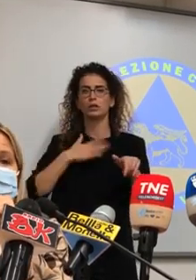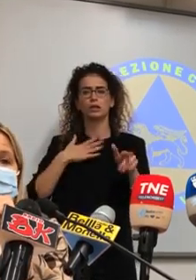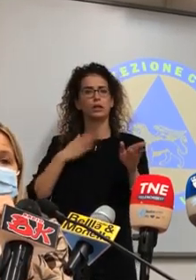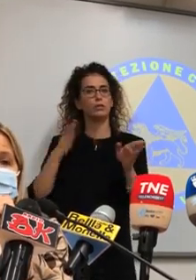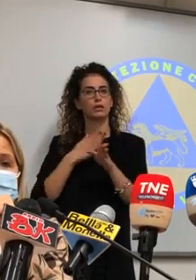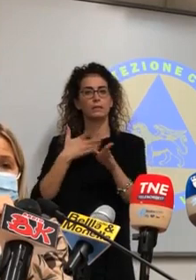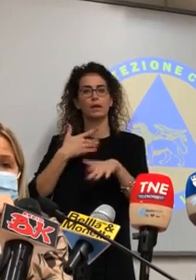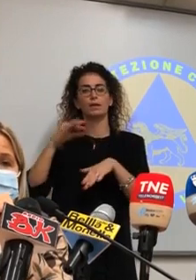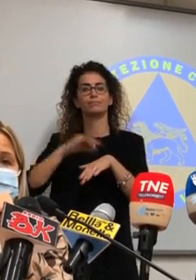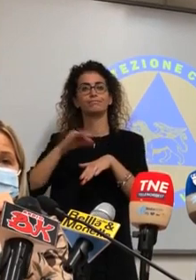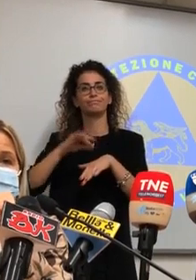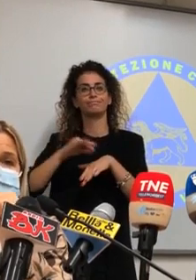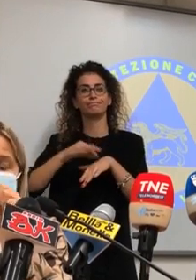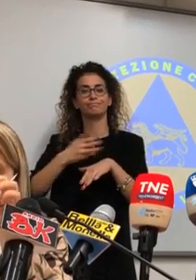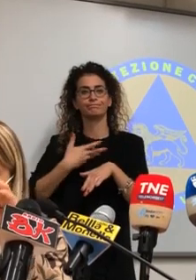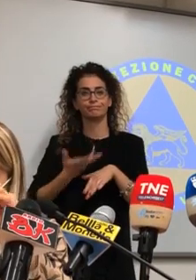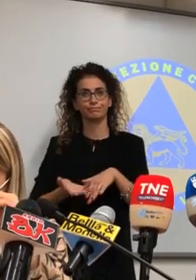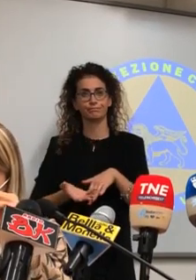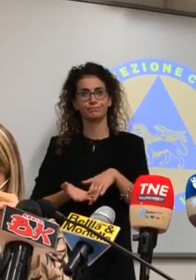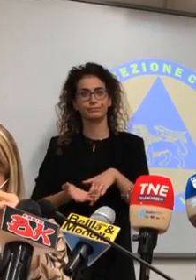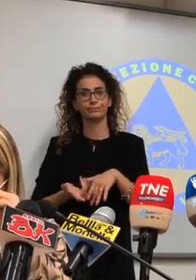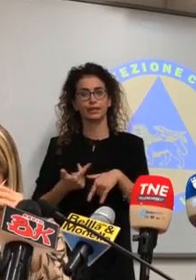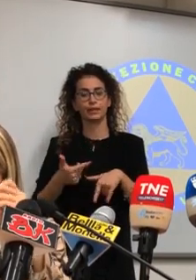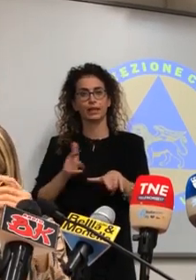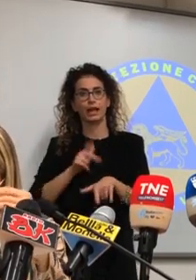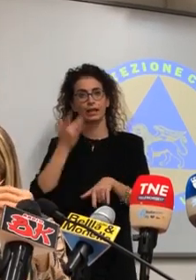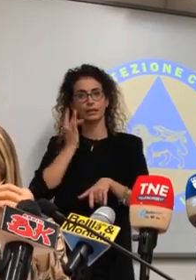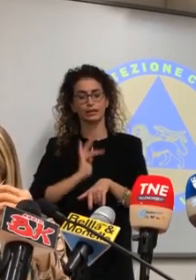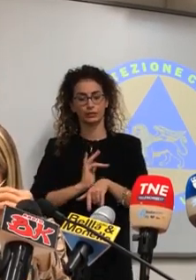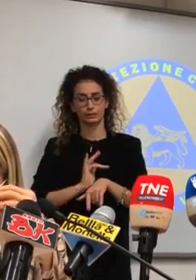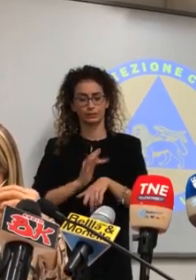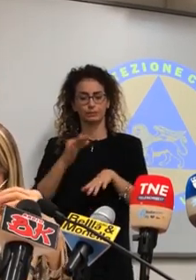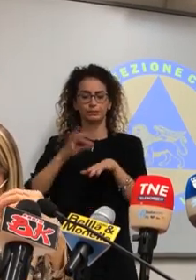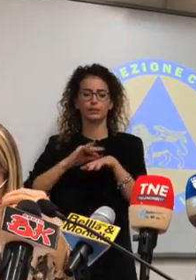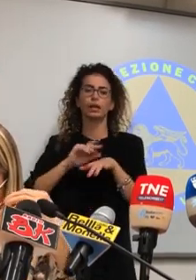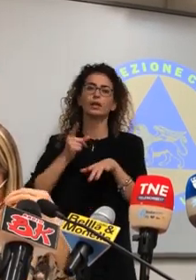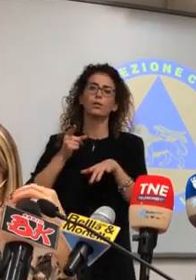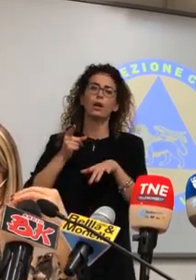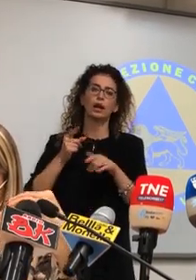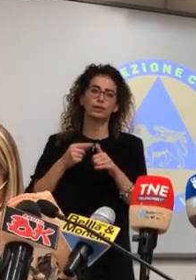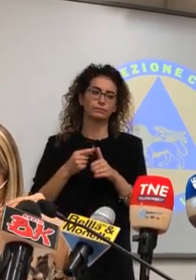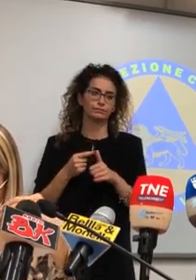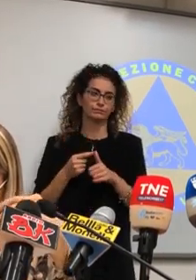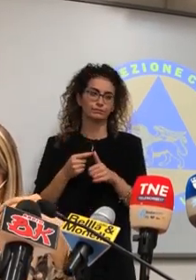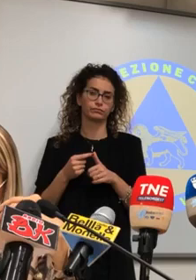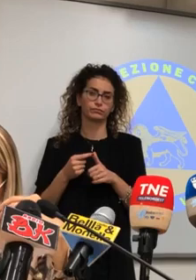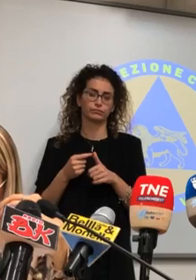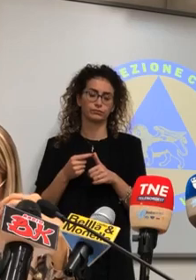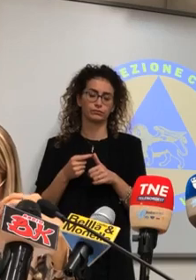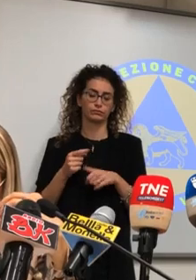delle patologie che li espongono a rischio. Queste patologie quali sono? Quelle che abbiamo già